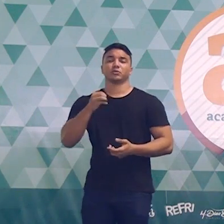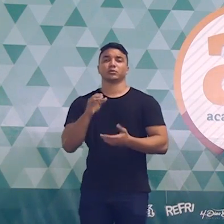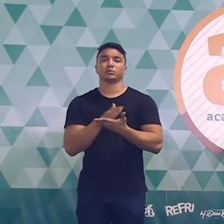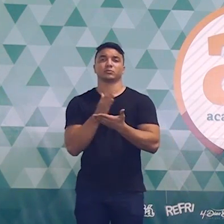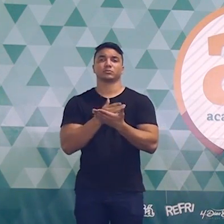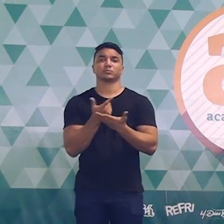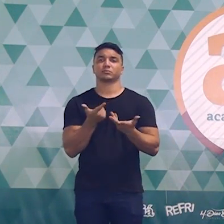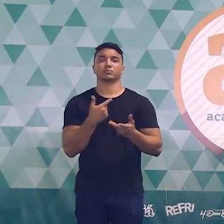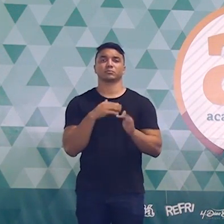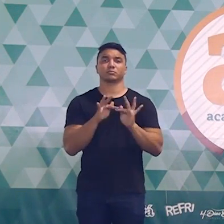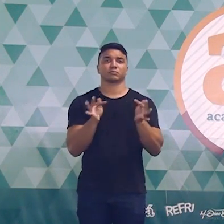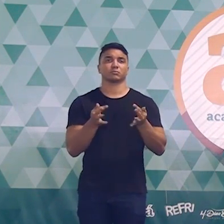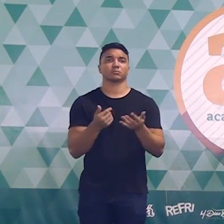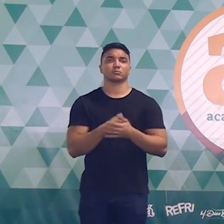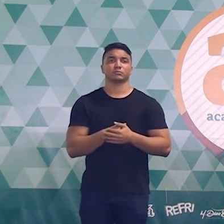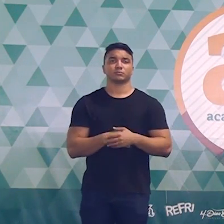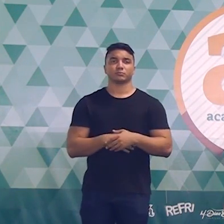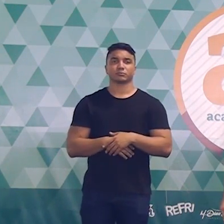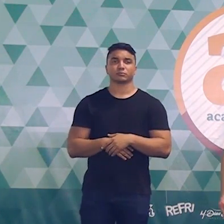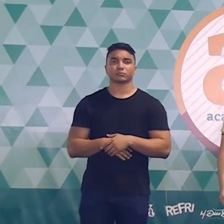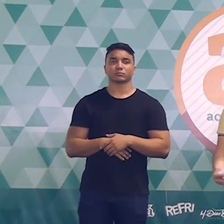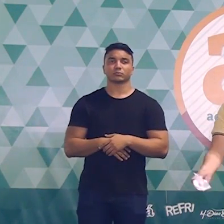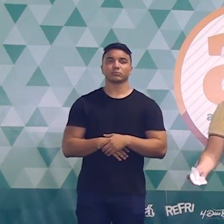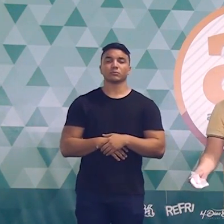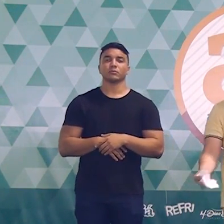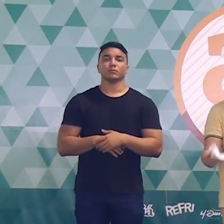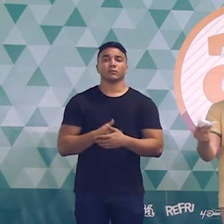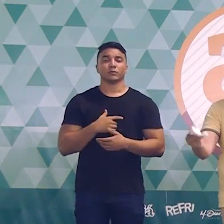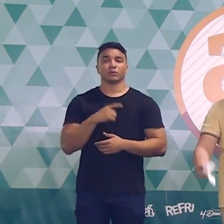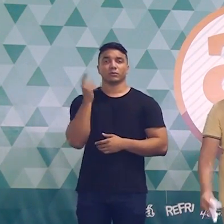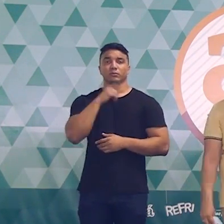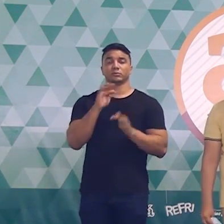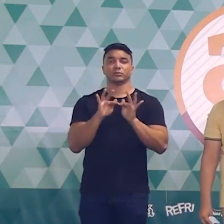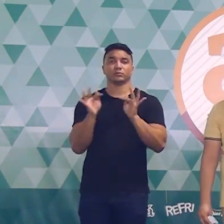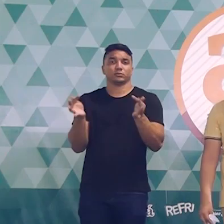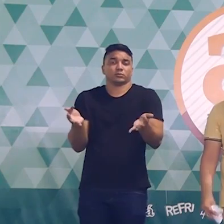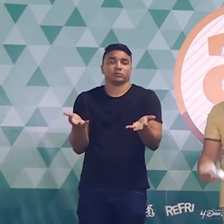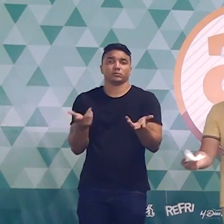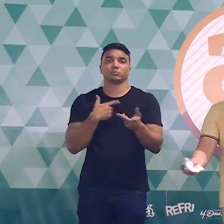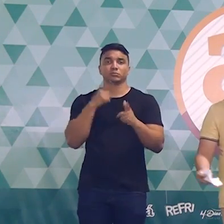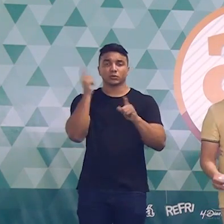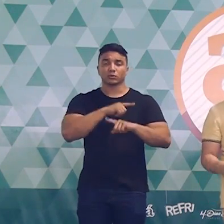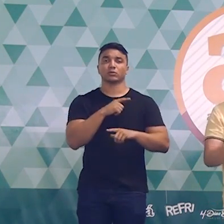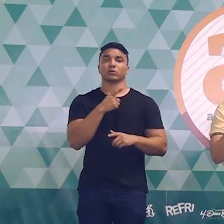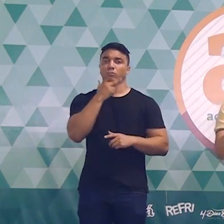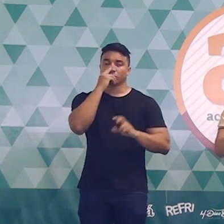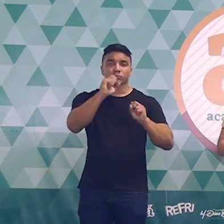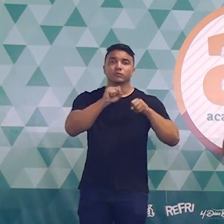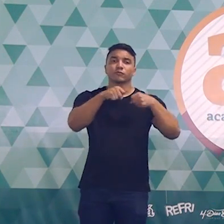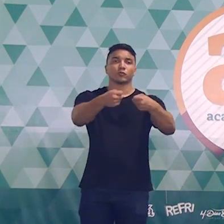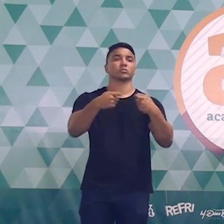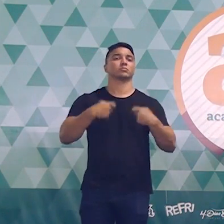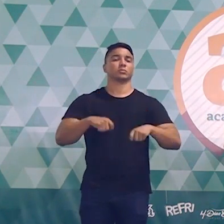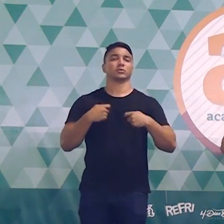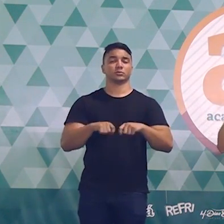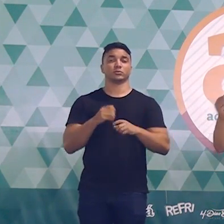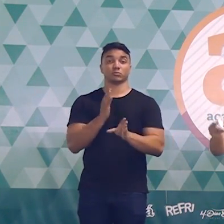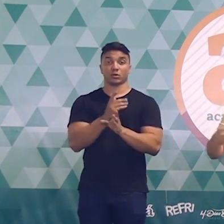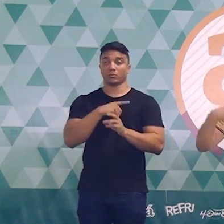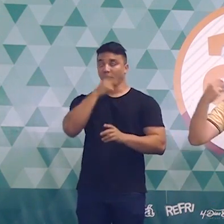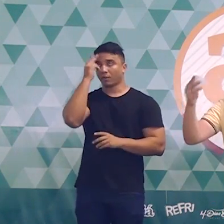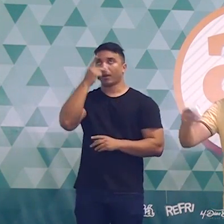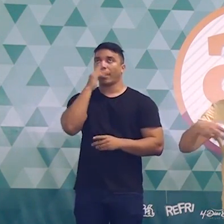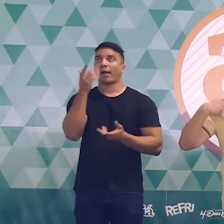é um papel de meio A4. Você lê isso numa noite. Faça o seu esforço, porque às vezes as pessoas